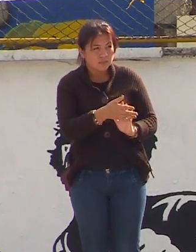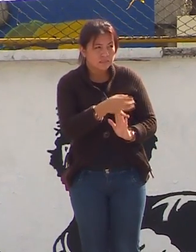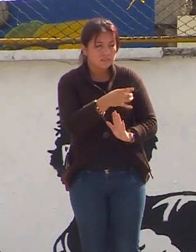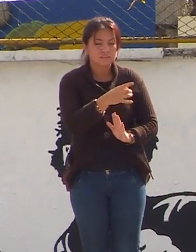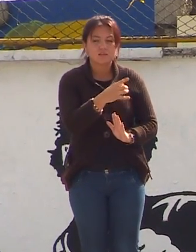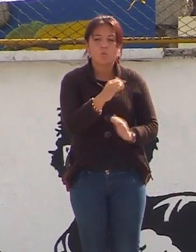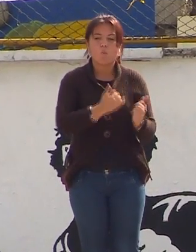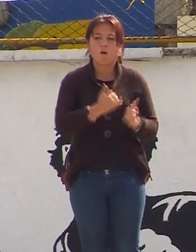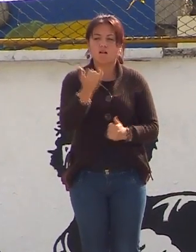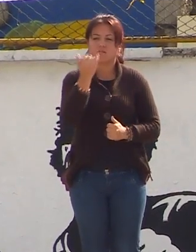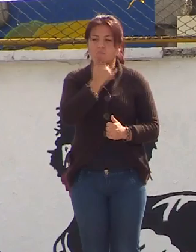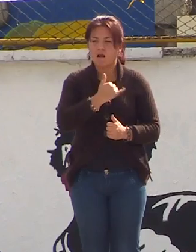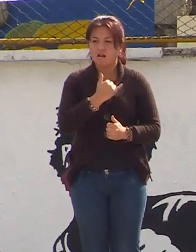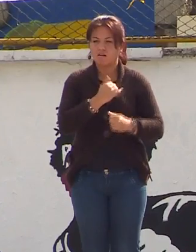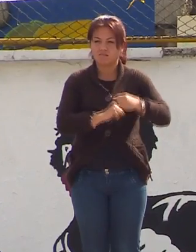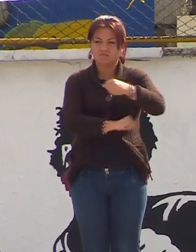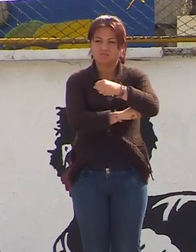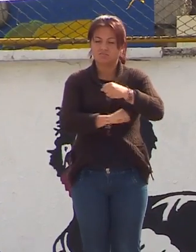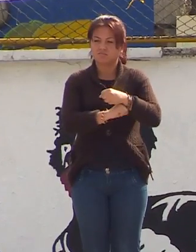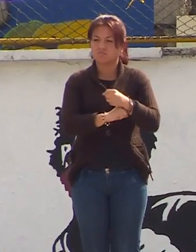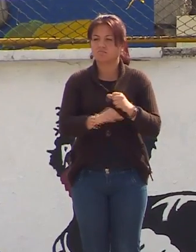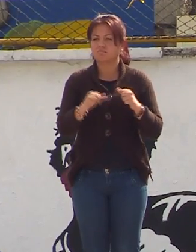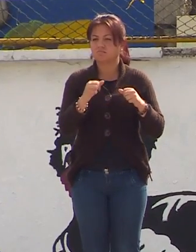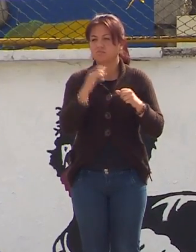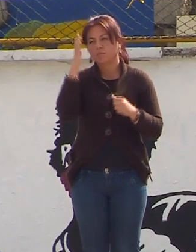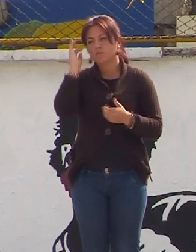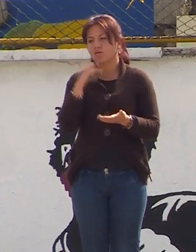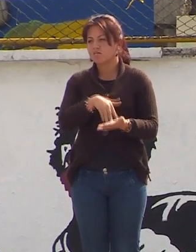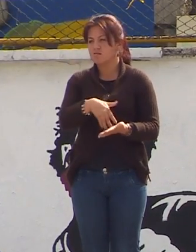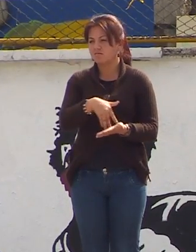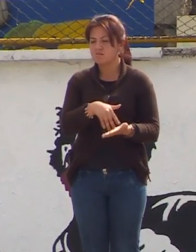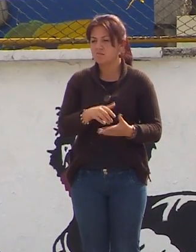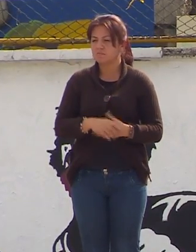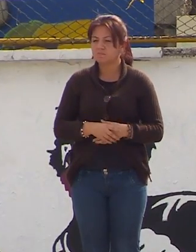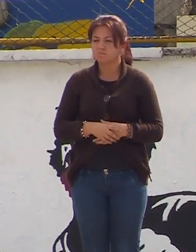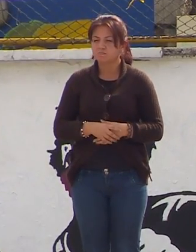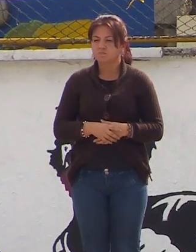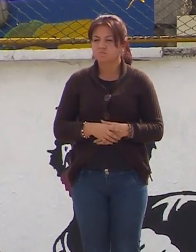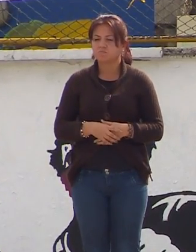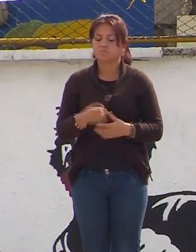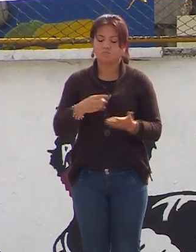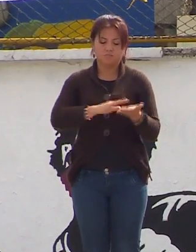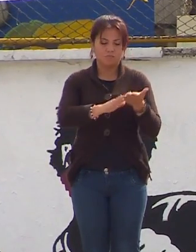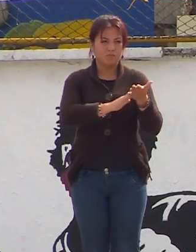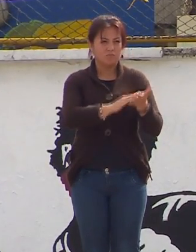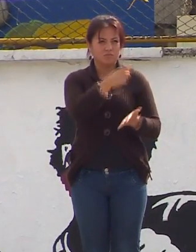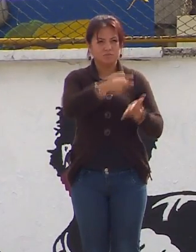de fallas estructurales, revisar y corregir los daños.